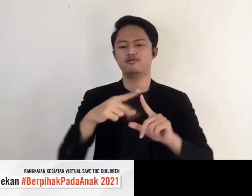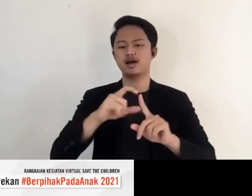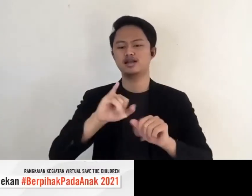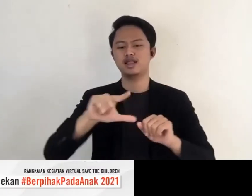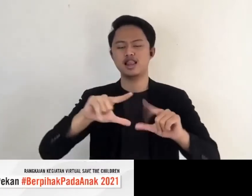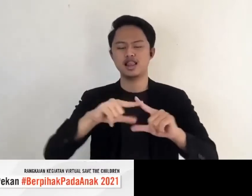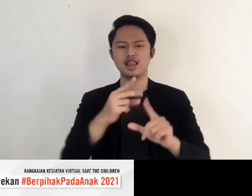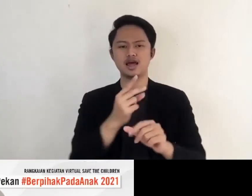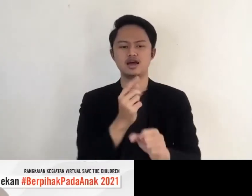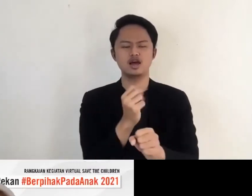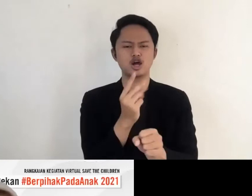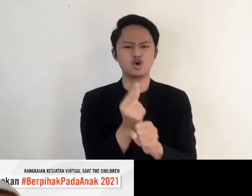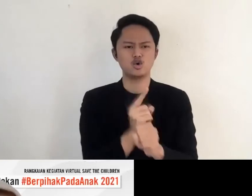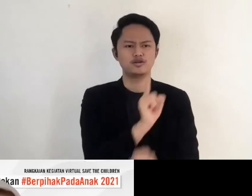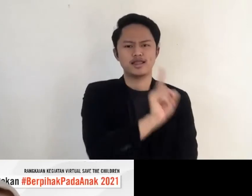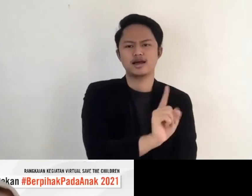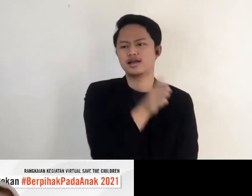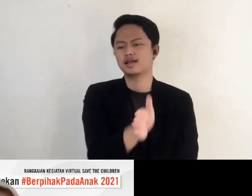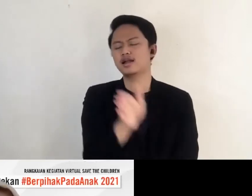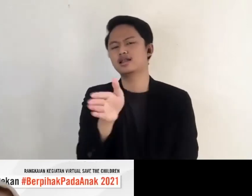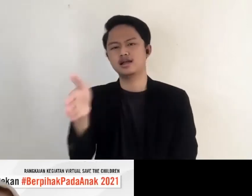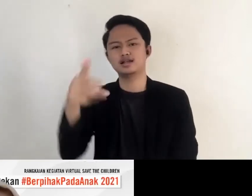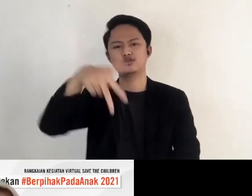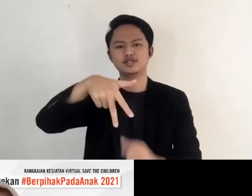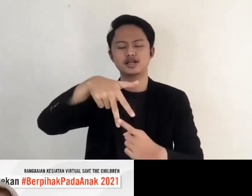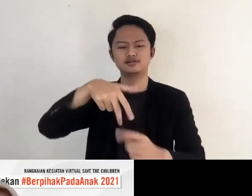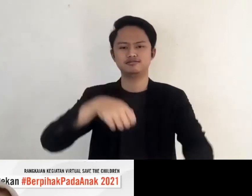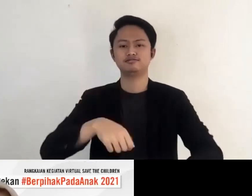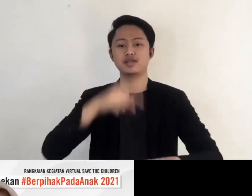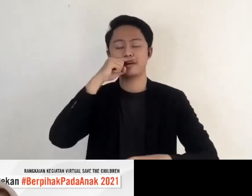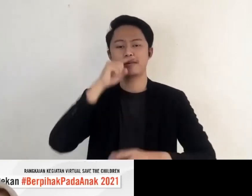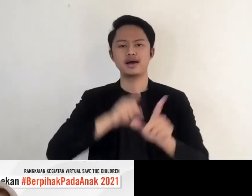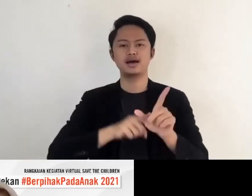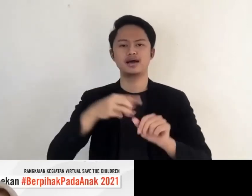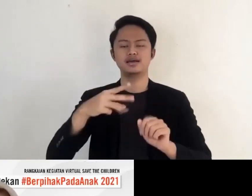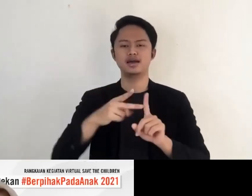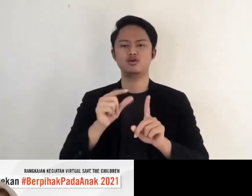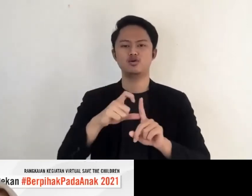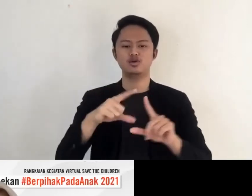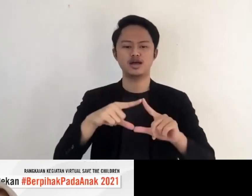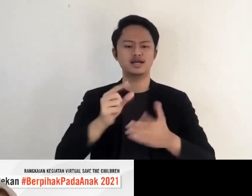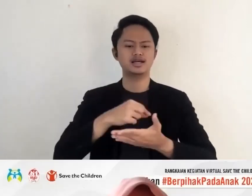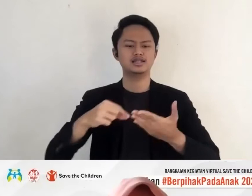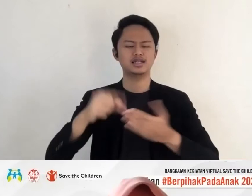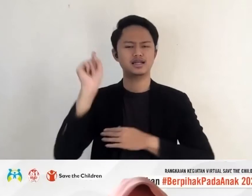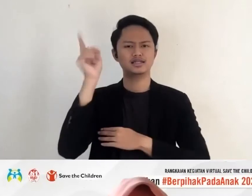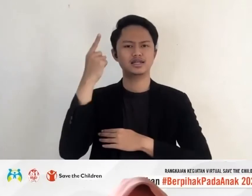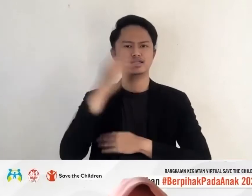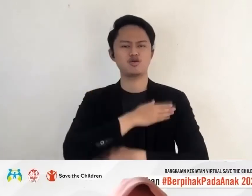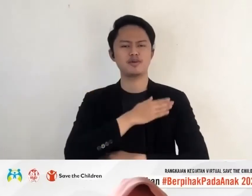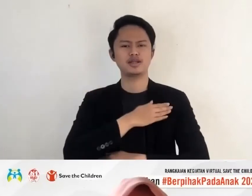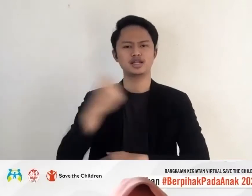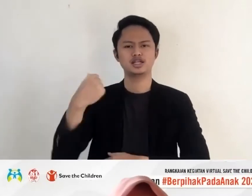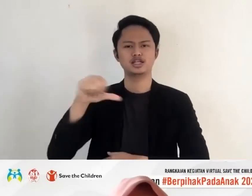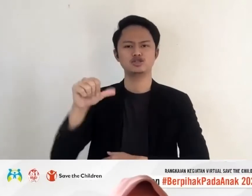Kabupaten Wajo, Provinsi Sulawesi Selatan. Yehuda Malorung SPD, Sekretaris Dinas Pendidikan Kabupaten Sumba Barat,